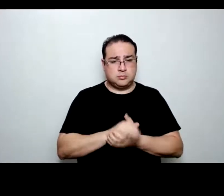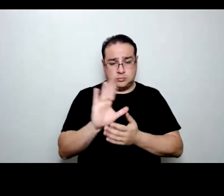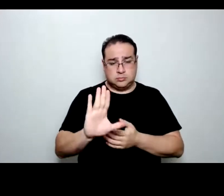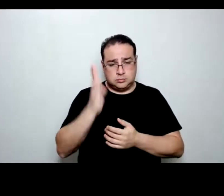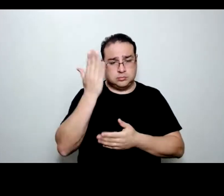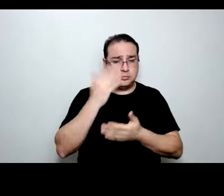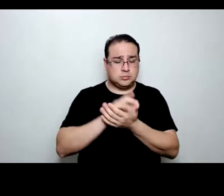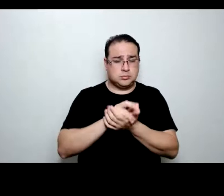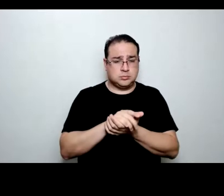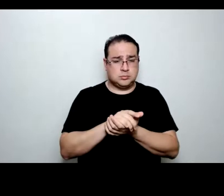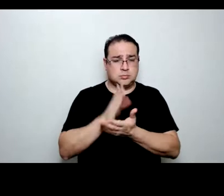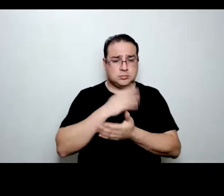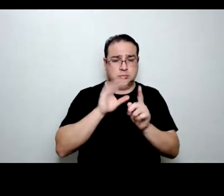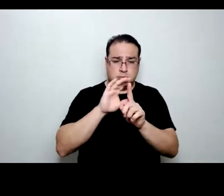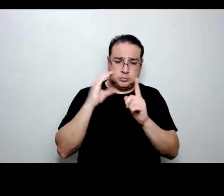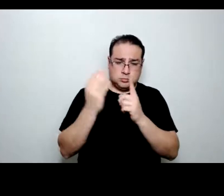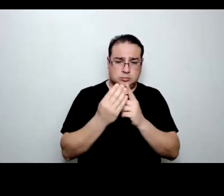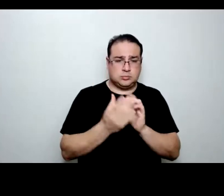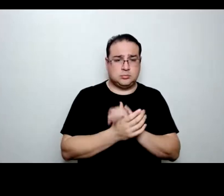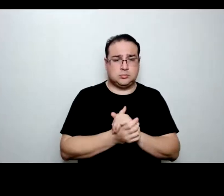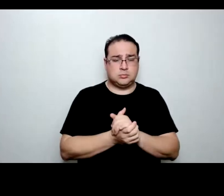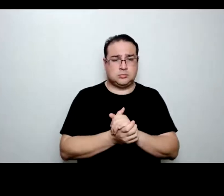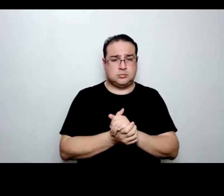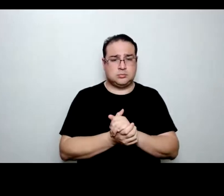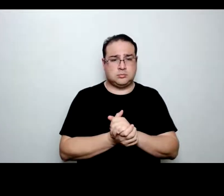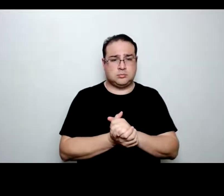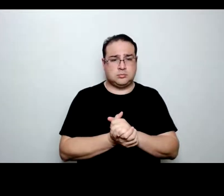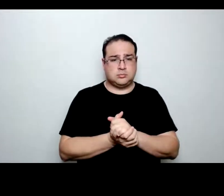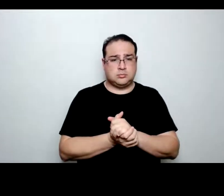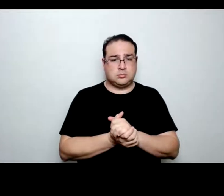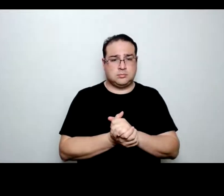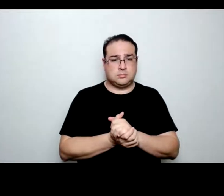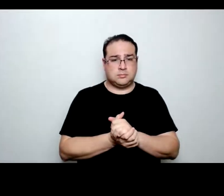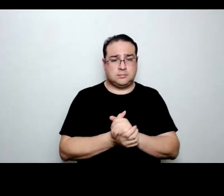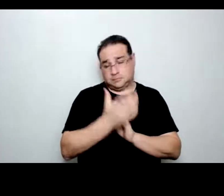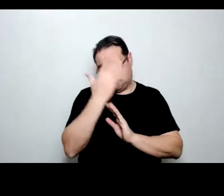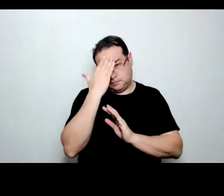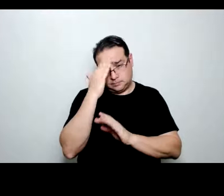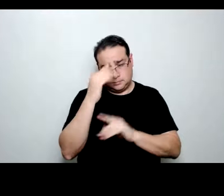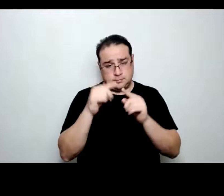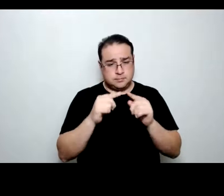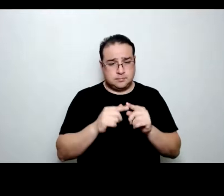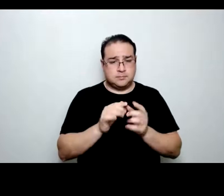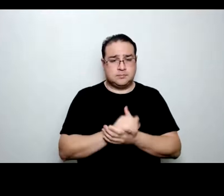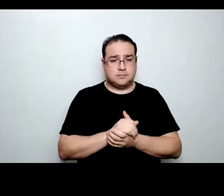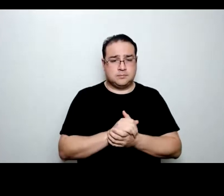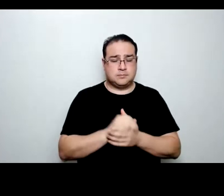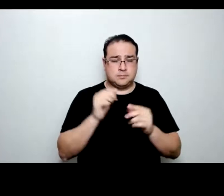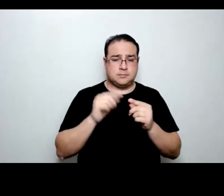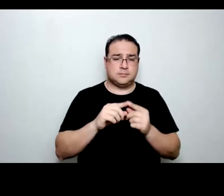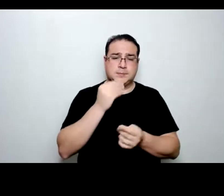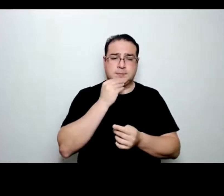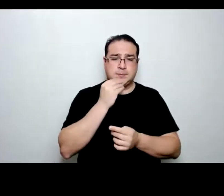aconteciam nas suas comunidades. Isso é compreensível, né? Além do